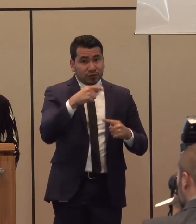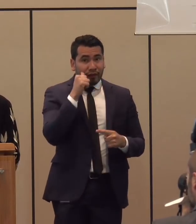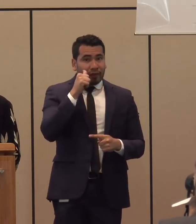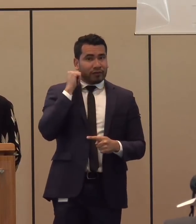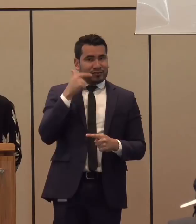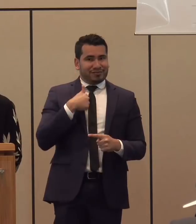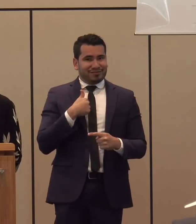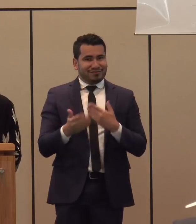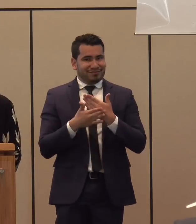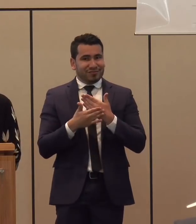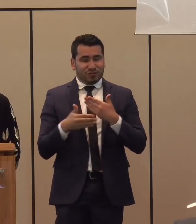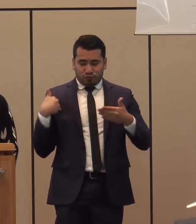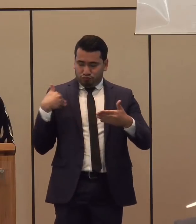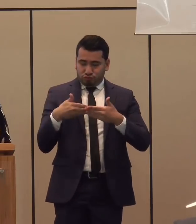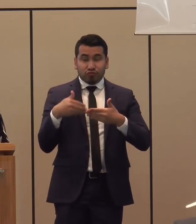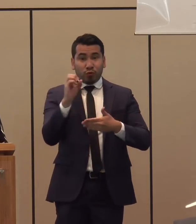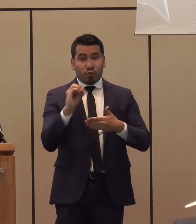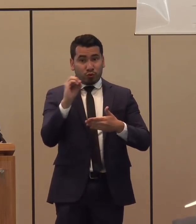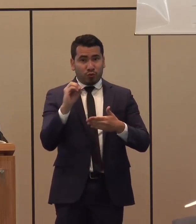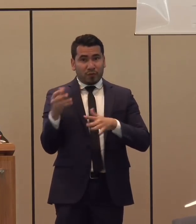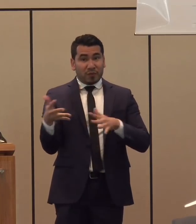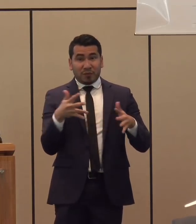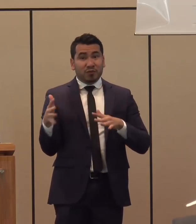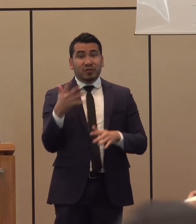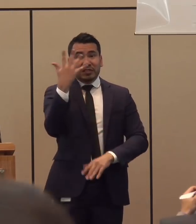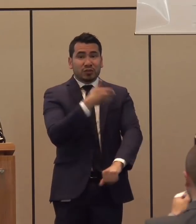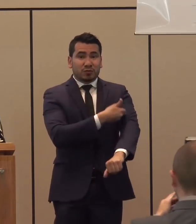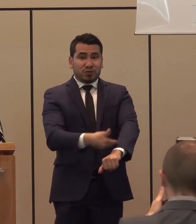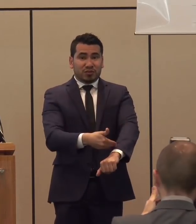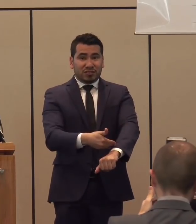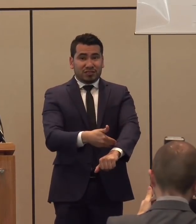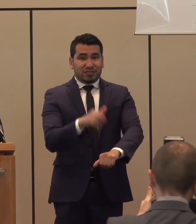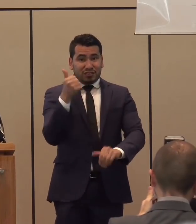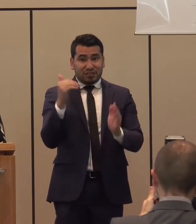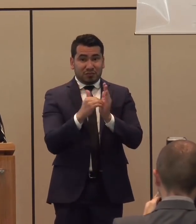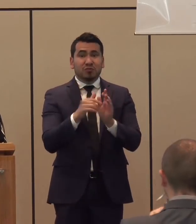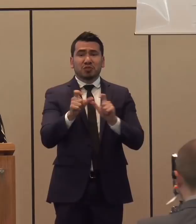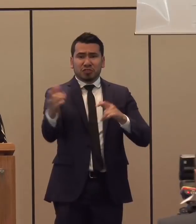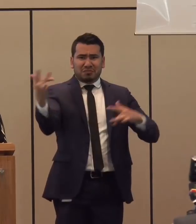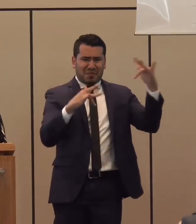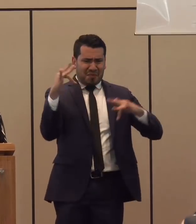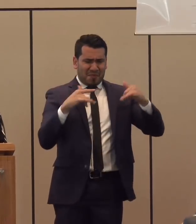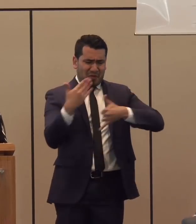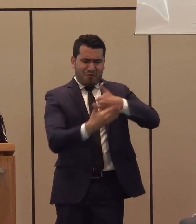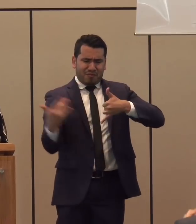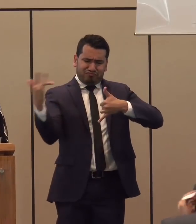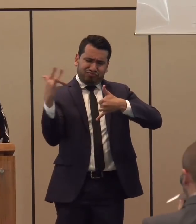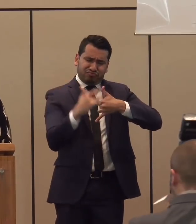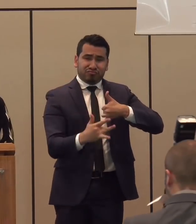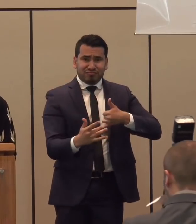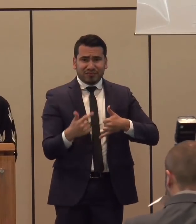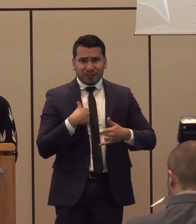cinco millones cien mil visitantes yo creo que eso es un muy buen dato el reto de la